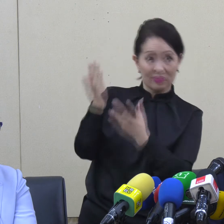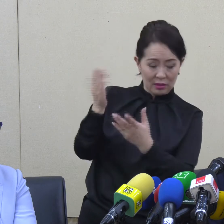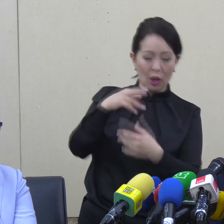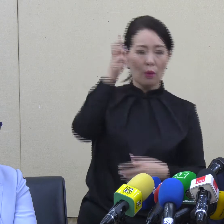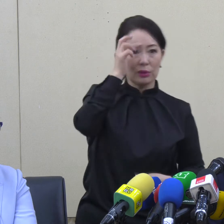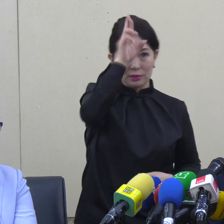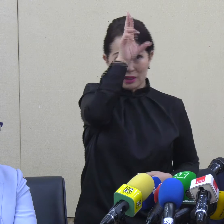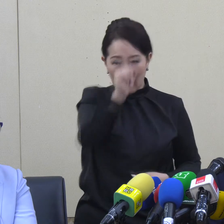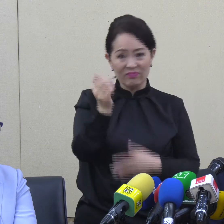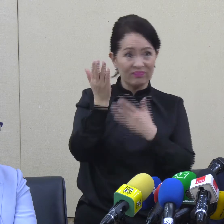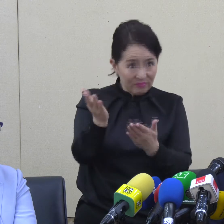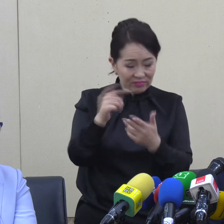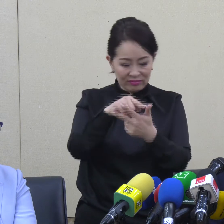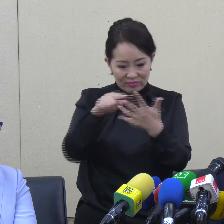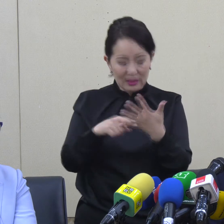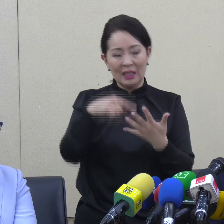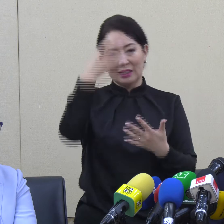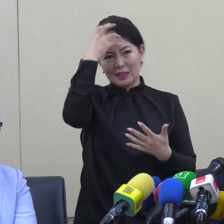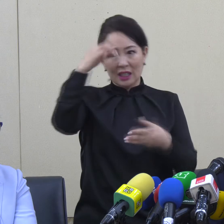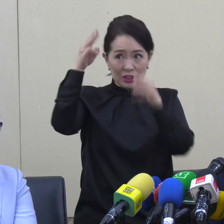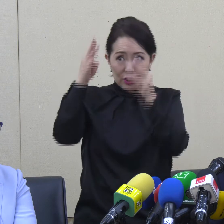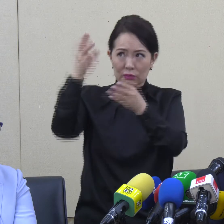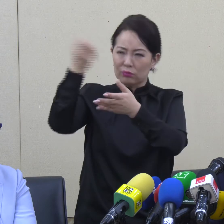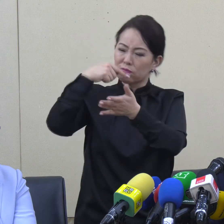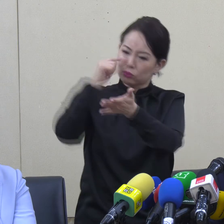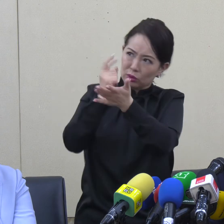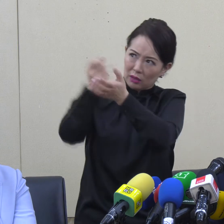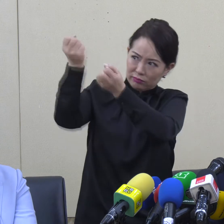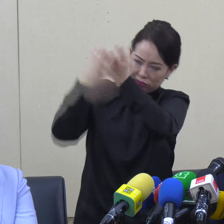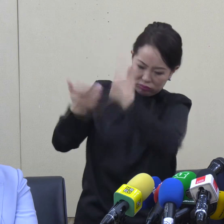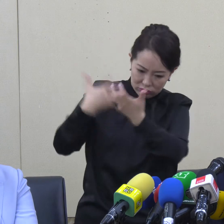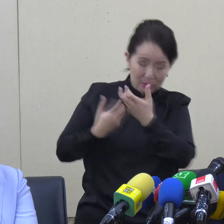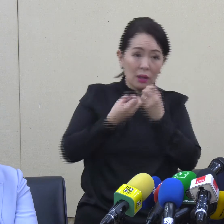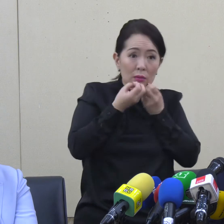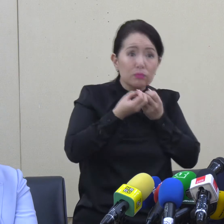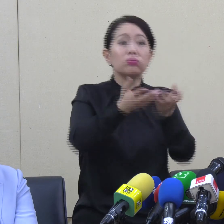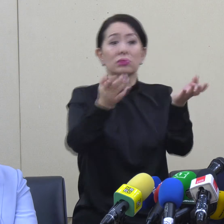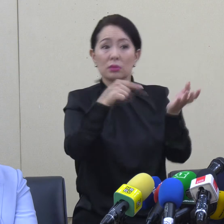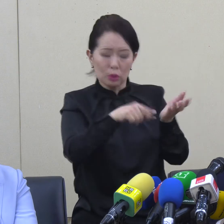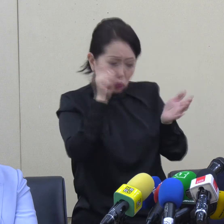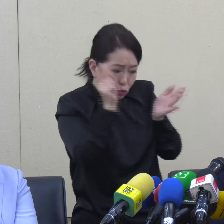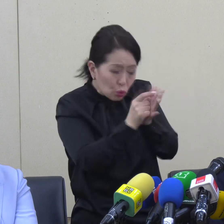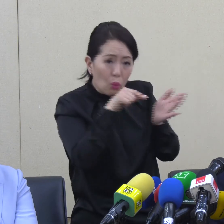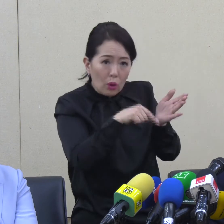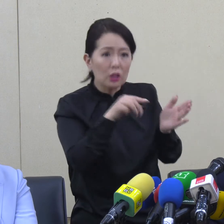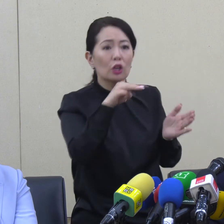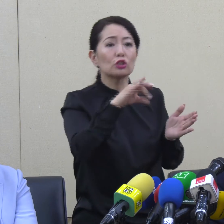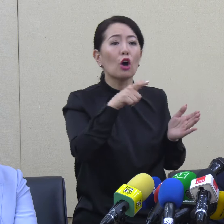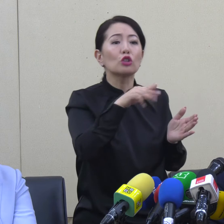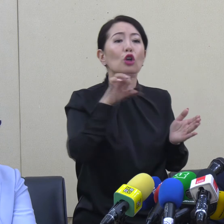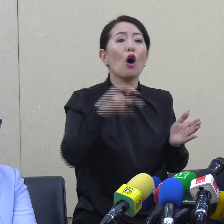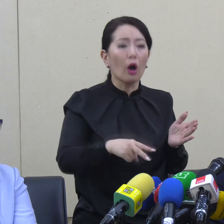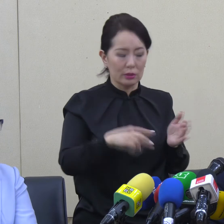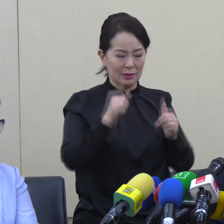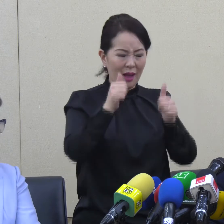яамны мөн засгийн газрын шийдвэр тогтоол гарсан. Энэ бол маш одоо чухал тогтоол гэдгийг дахин сануулж хэлмээр